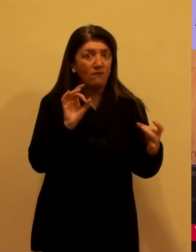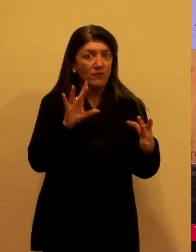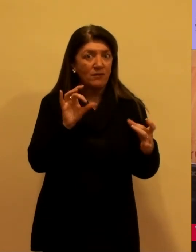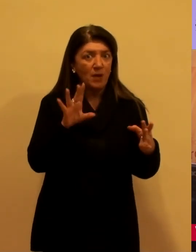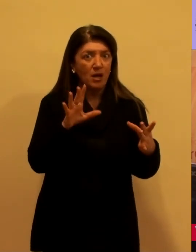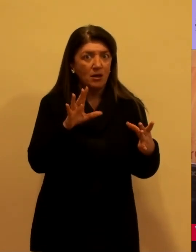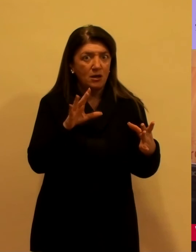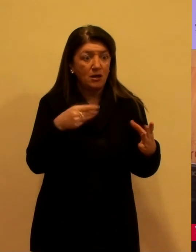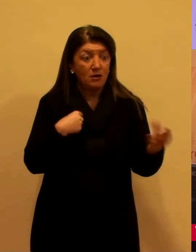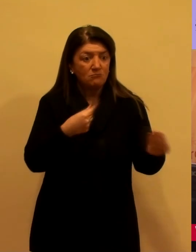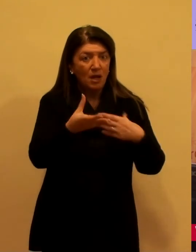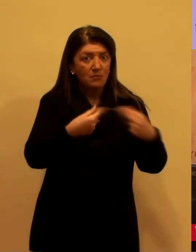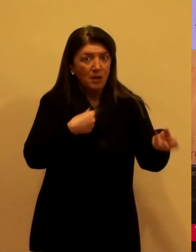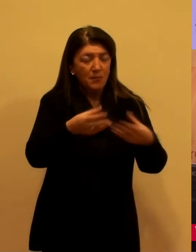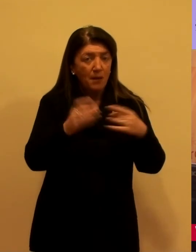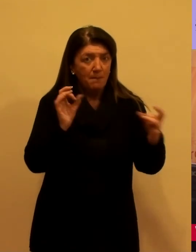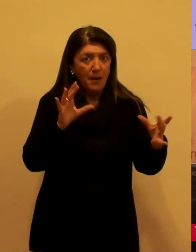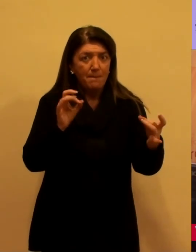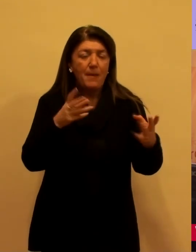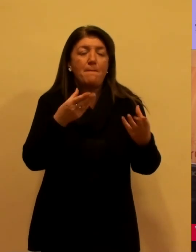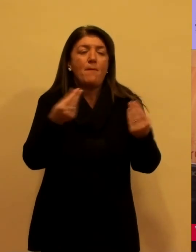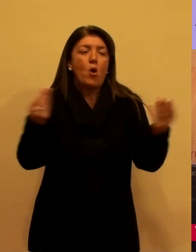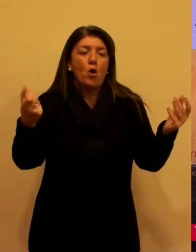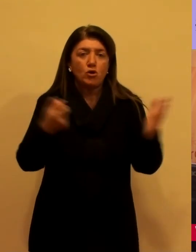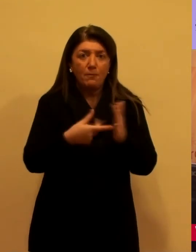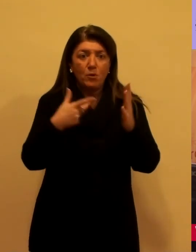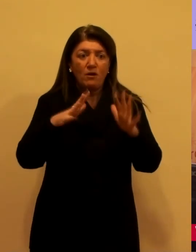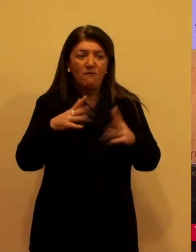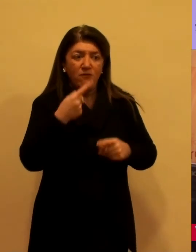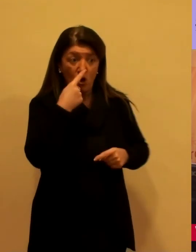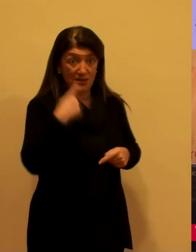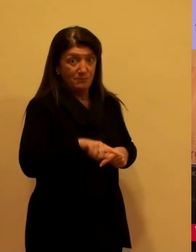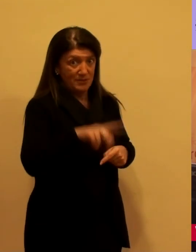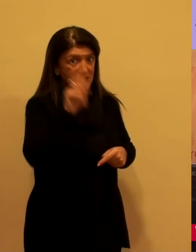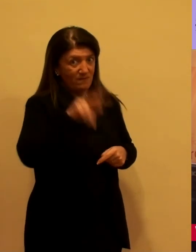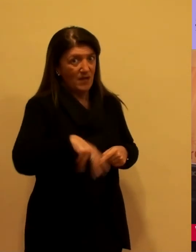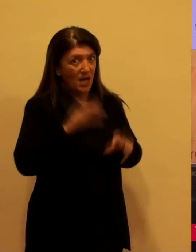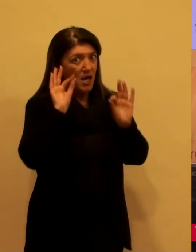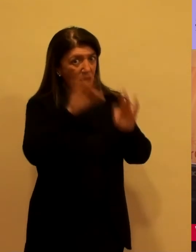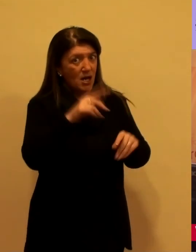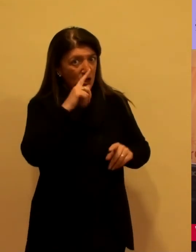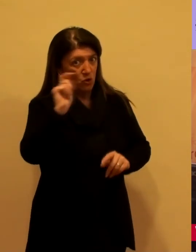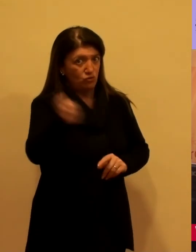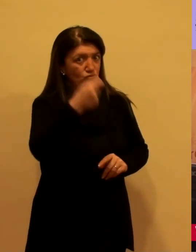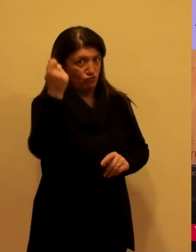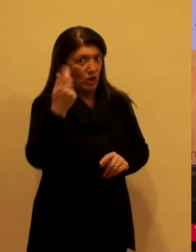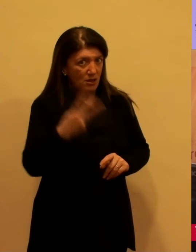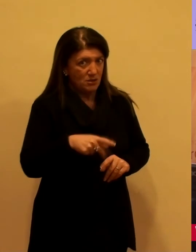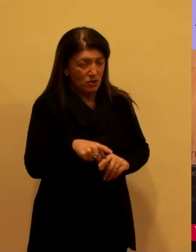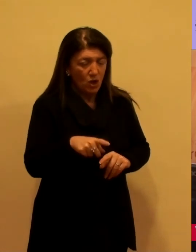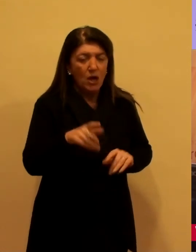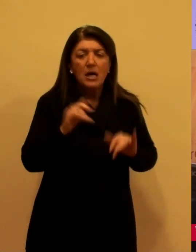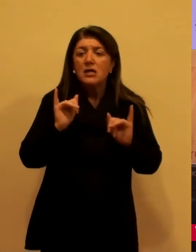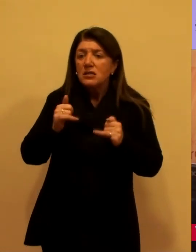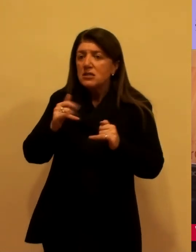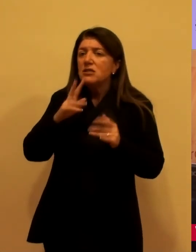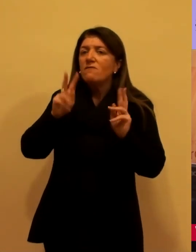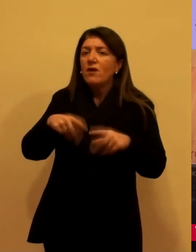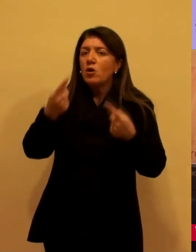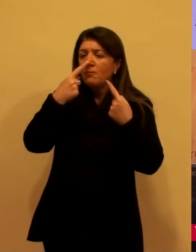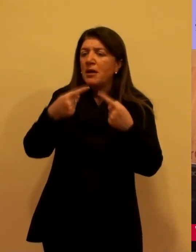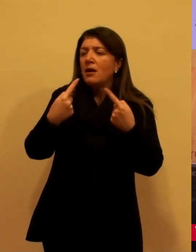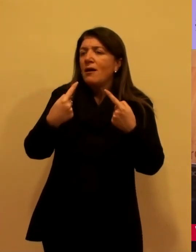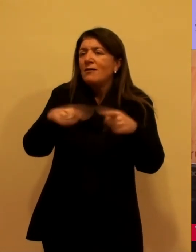cosa molto importante. Ed sì. È quello anche il vero successo, probabilmente, di, perché non si è magari obbligati a seguire un'attività di una